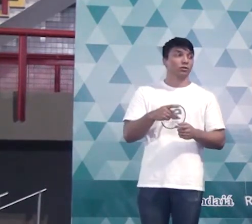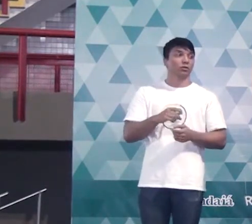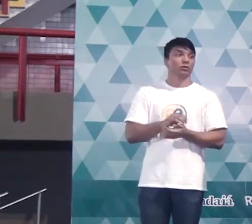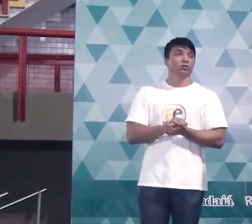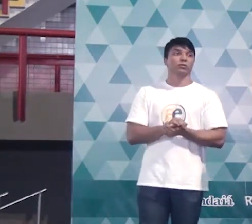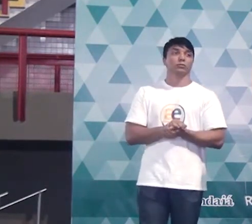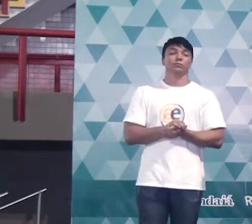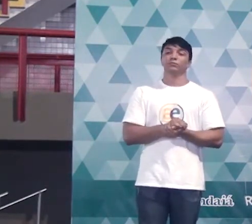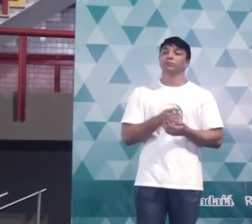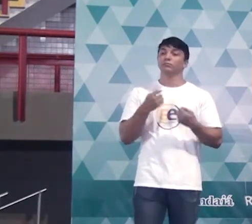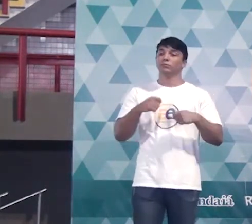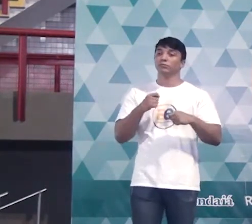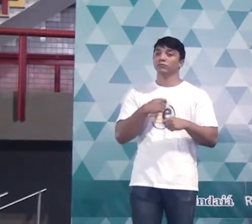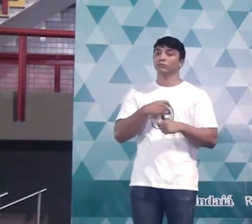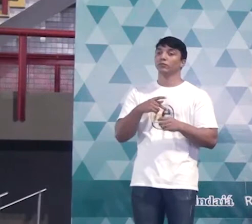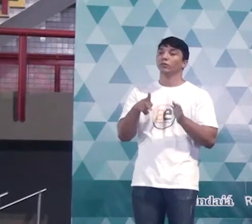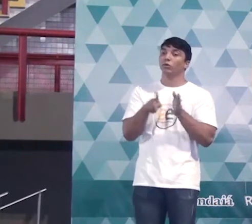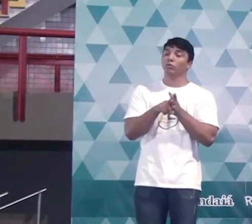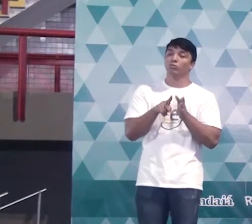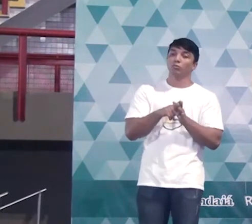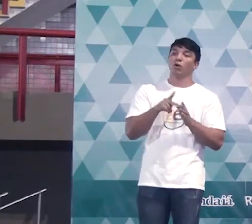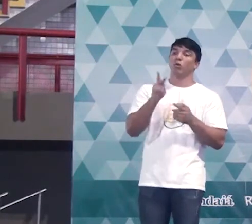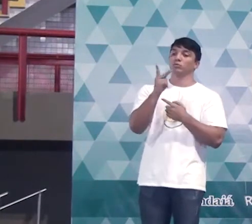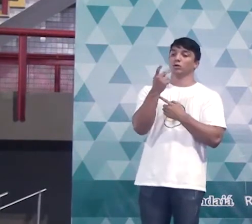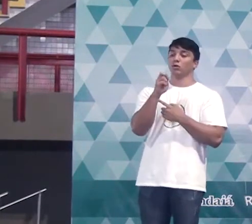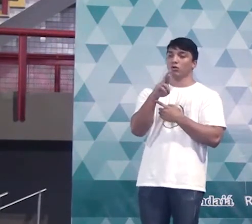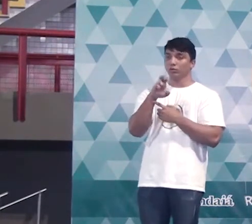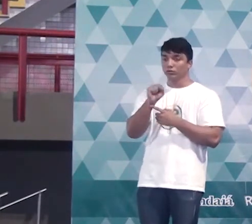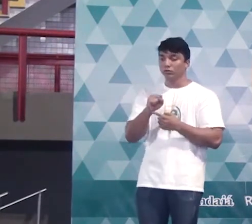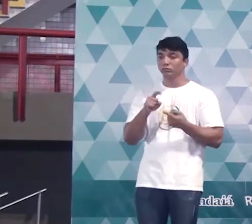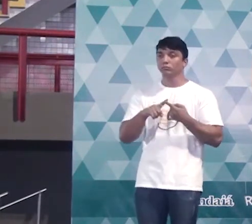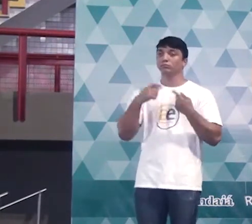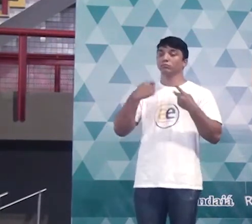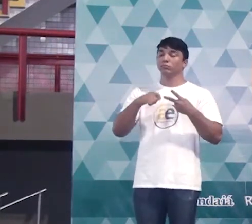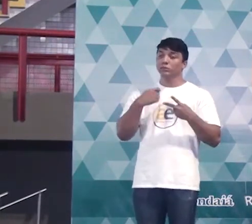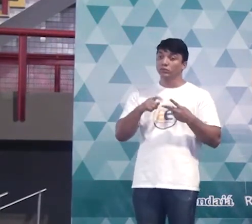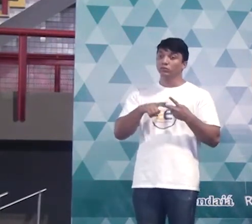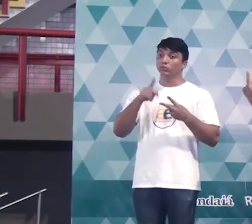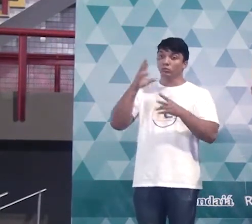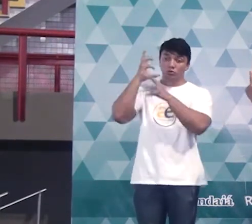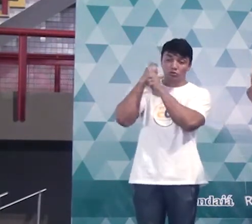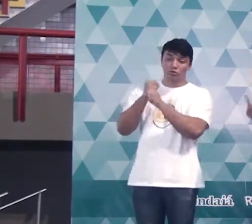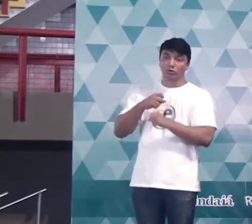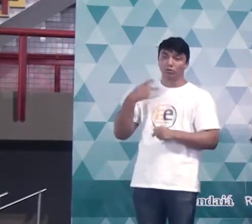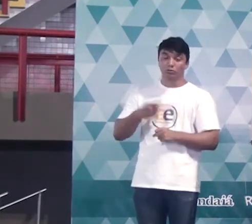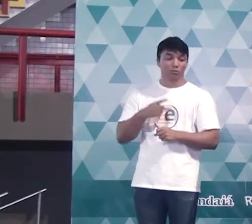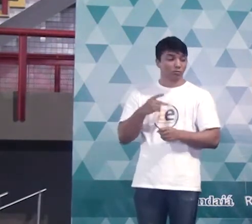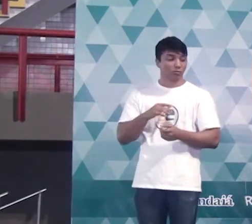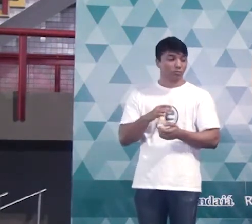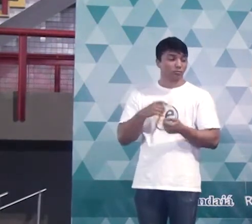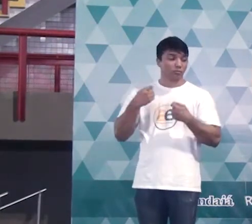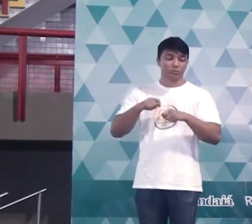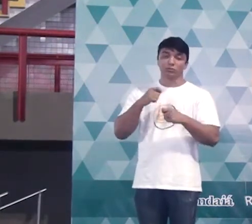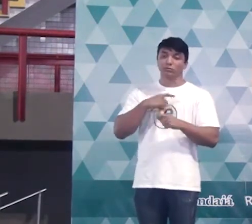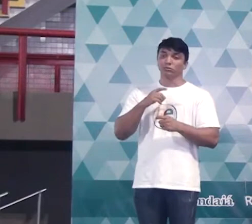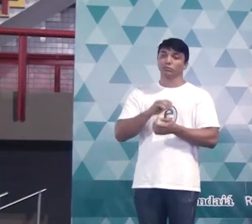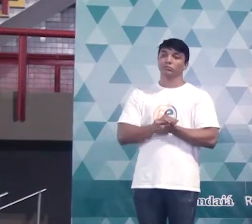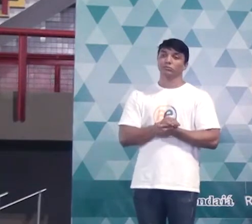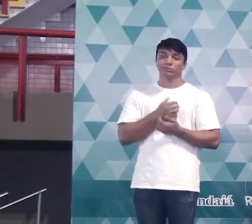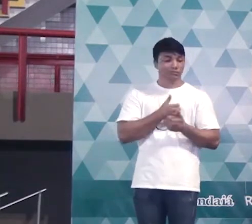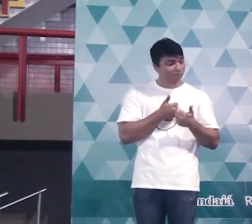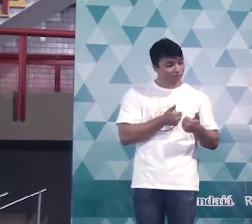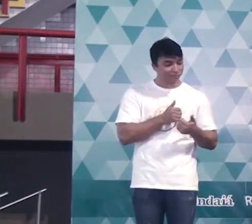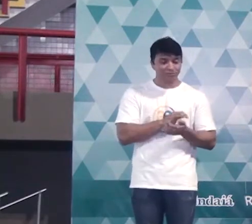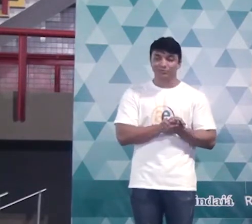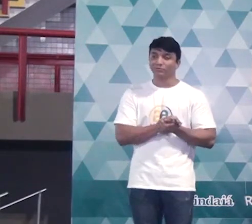ser independente tem que ter os próprios heróis, tem que ter a própria história, tem que ter, tudo bom, filho? Tem